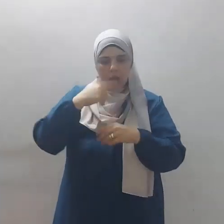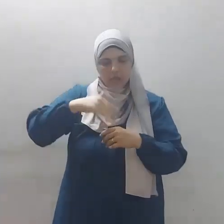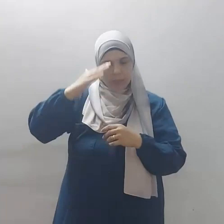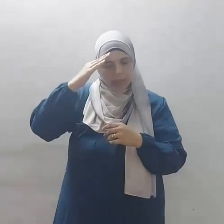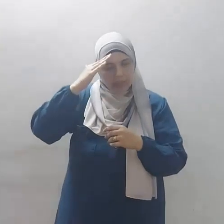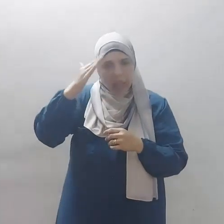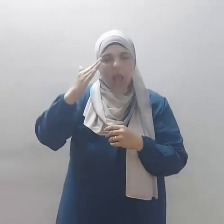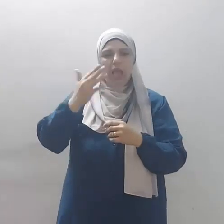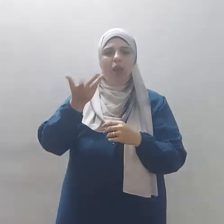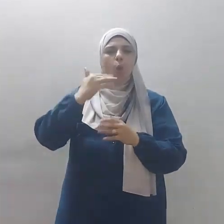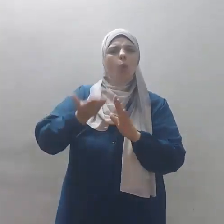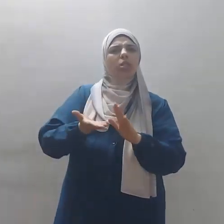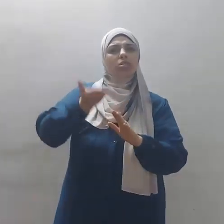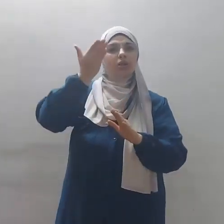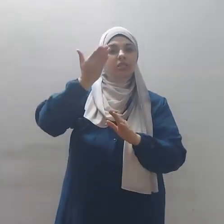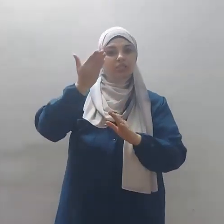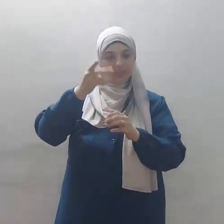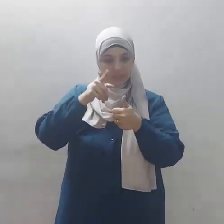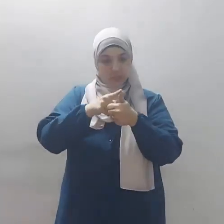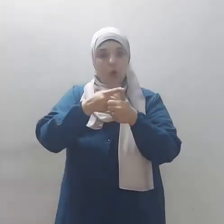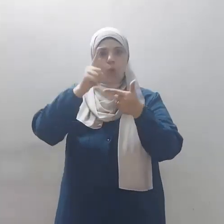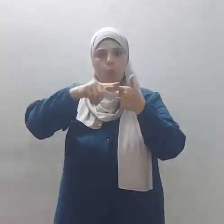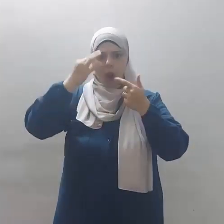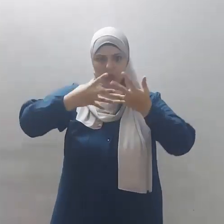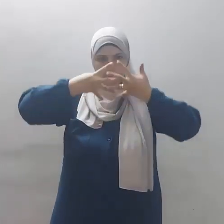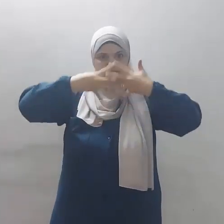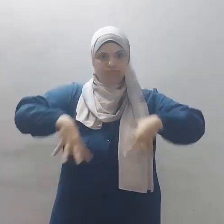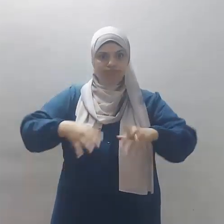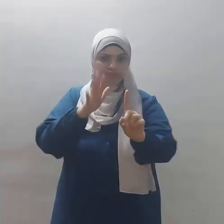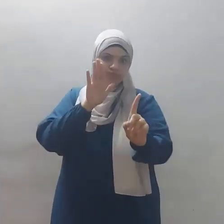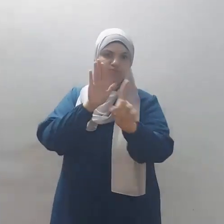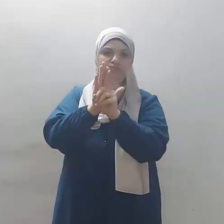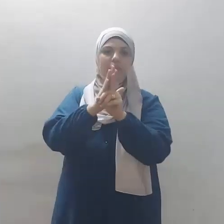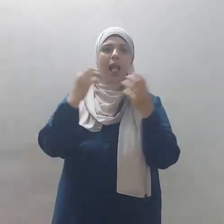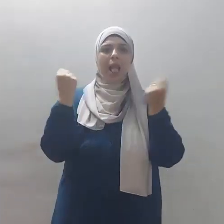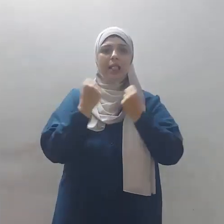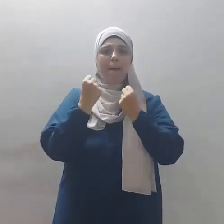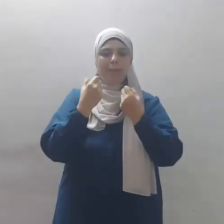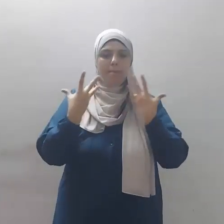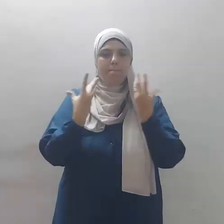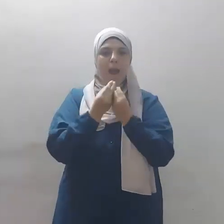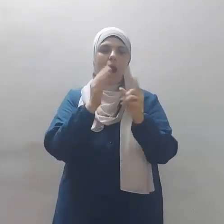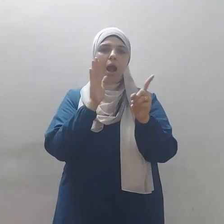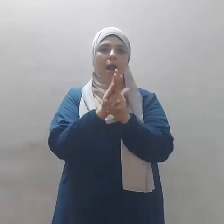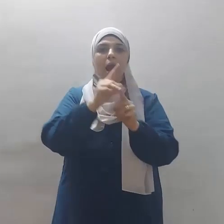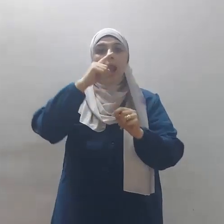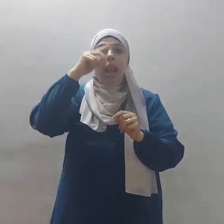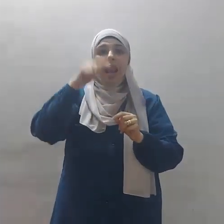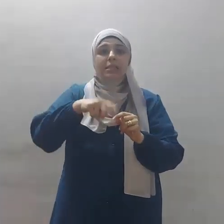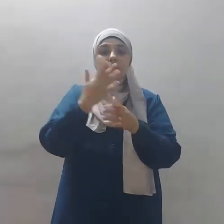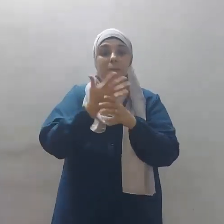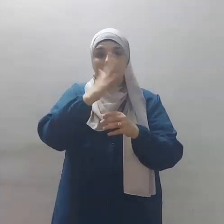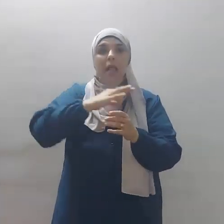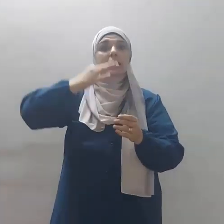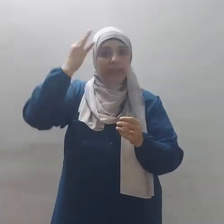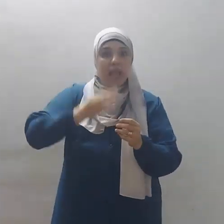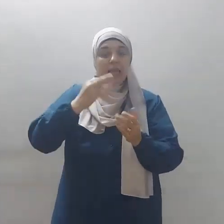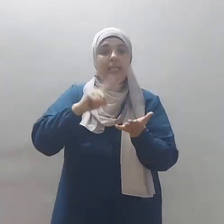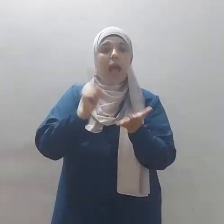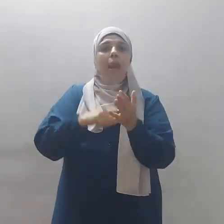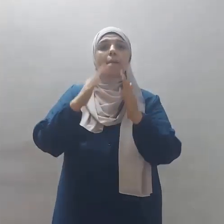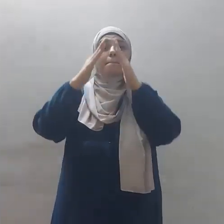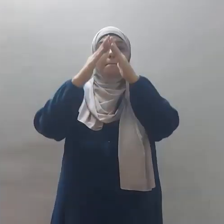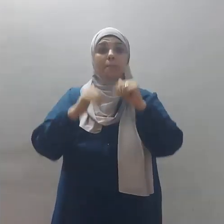والتقدير من جهه والاصطفاف بقوه خلفها من جهه اخرى على اننا نؤكد ان مصر